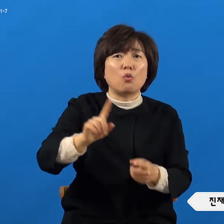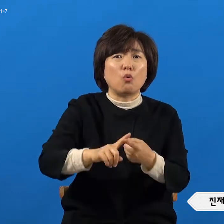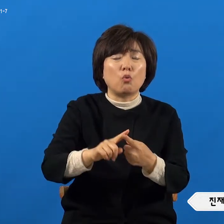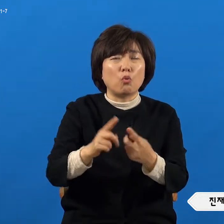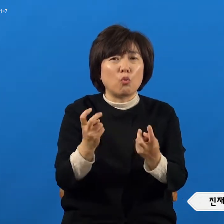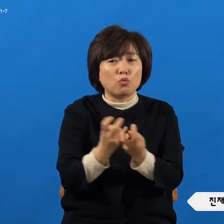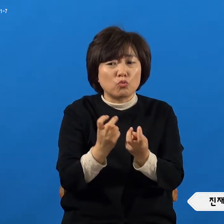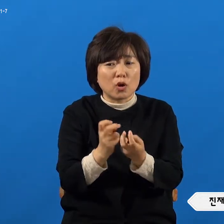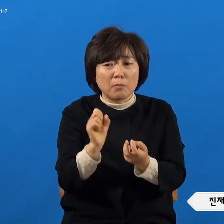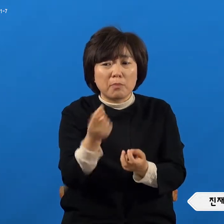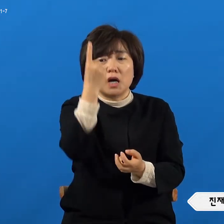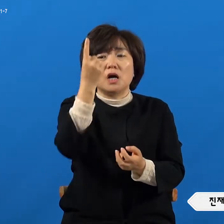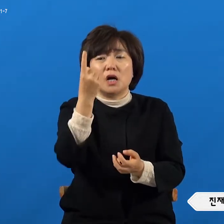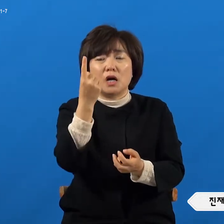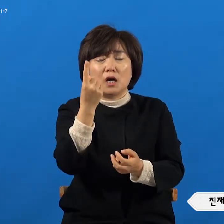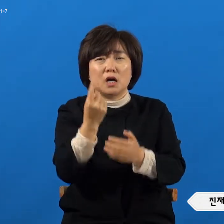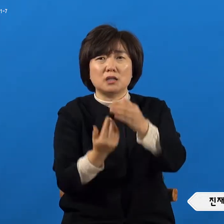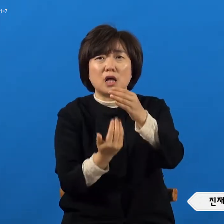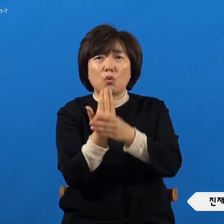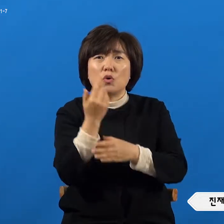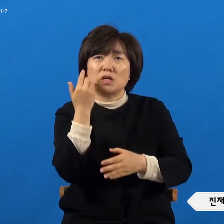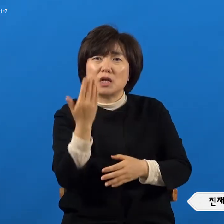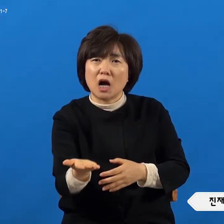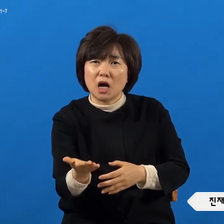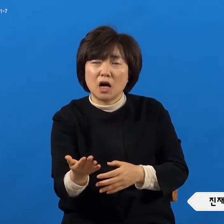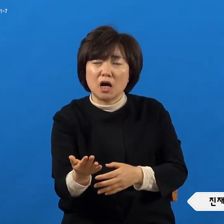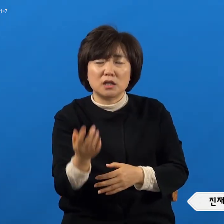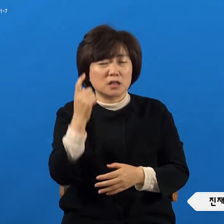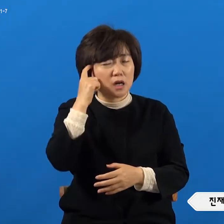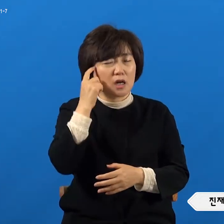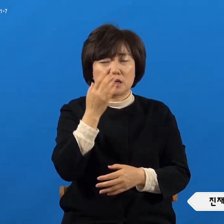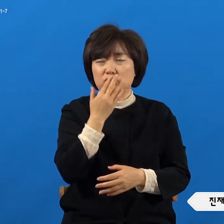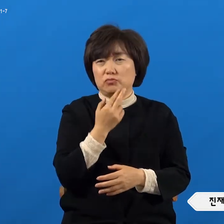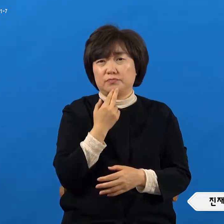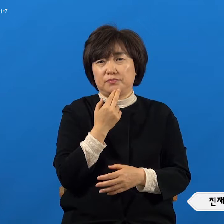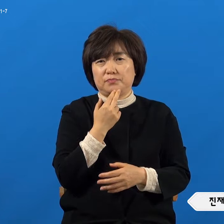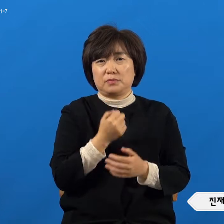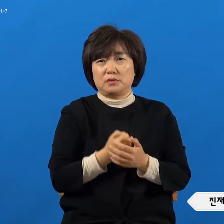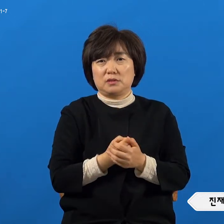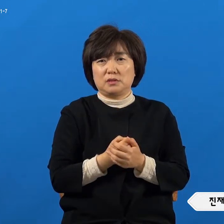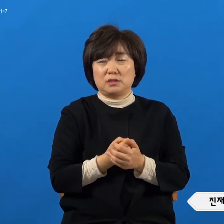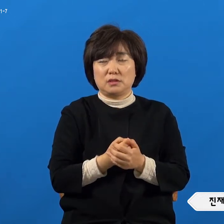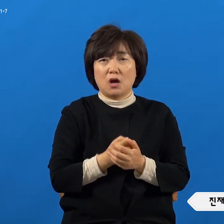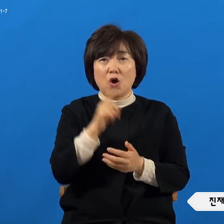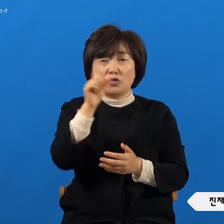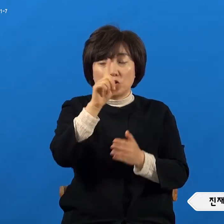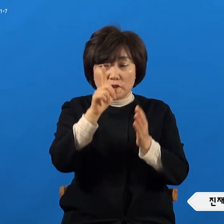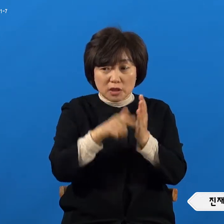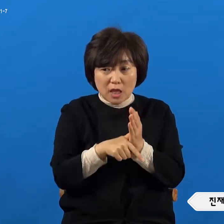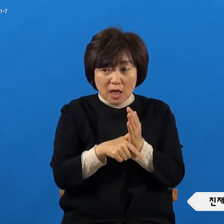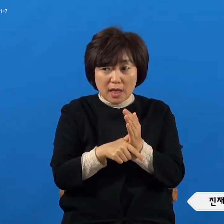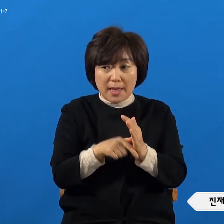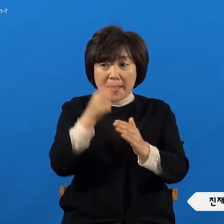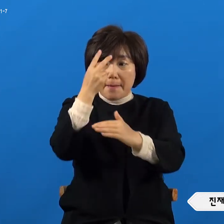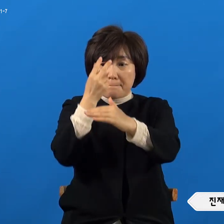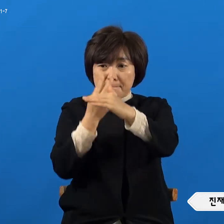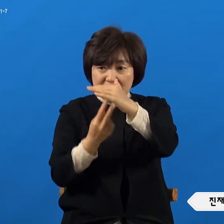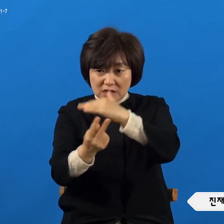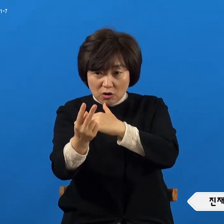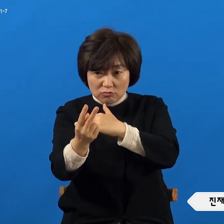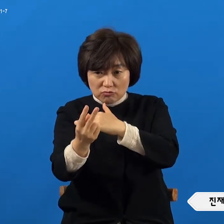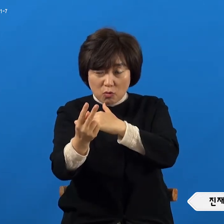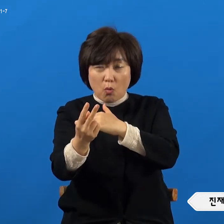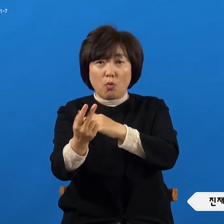어느 누구도 개런티할 수 없다는 겁니다. 정말 그것이 어느 한순간에 비전으로 생길 수도